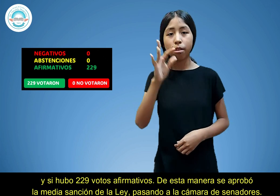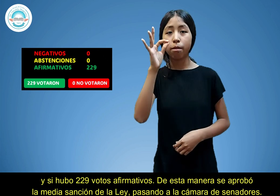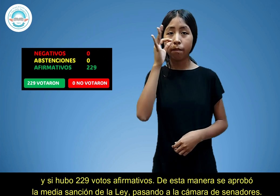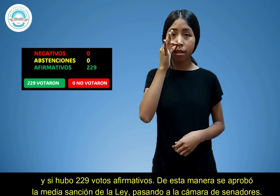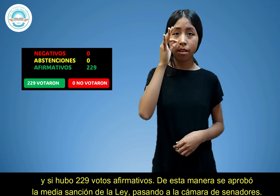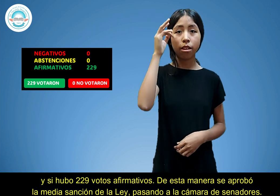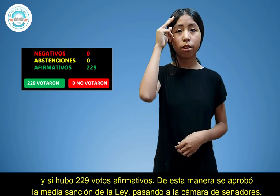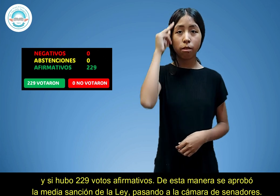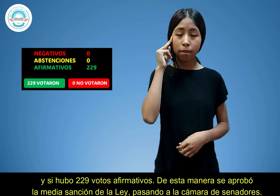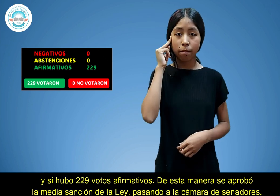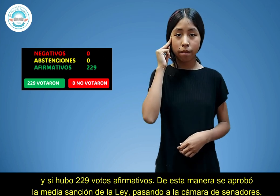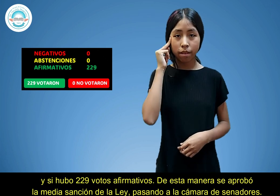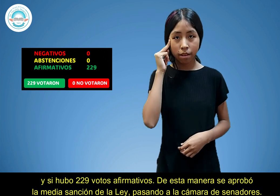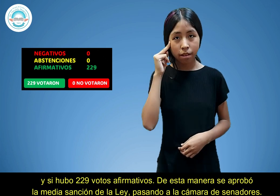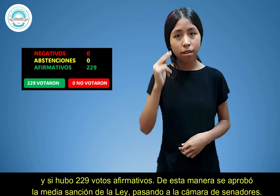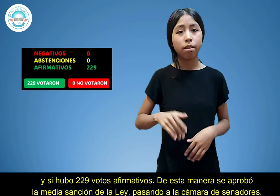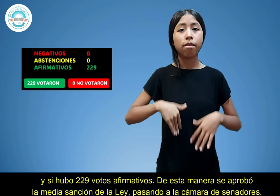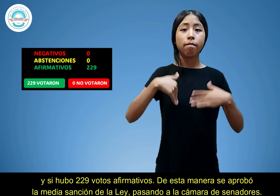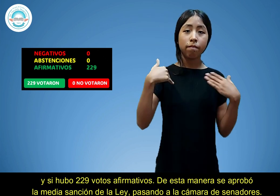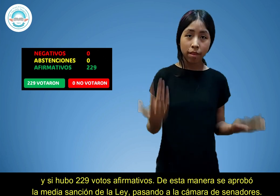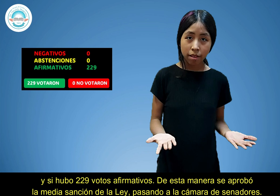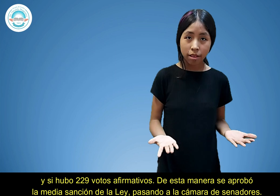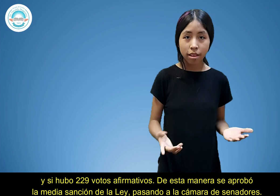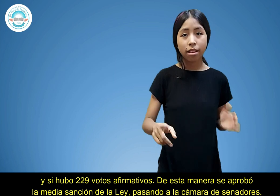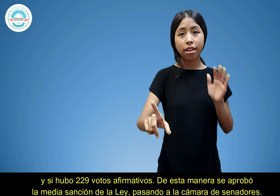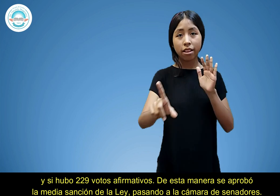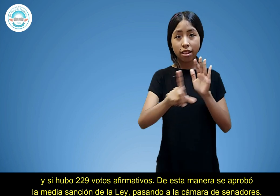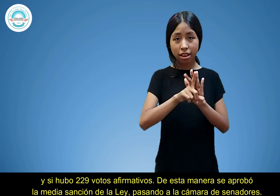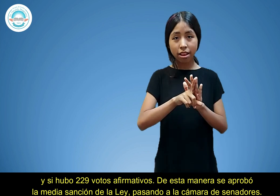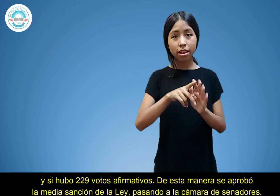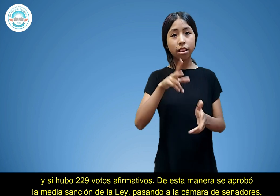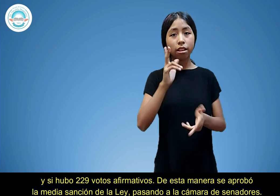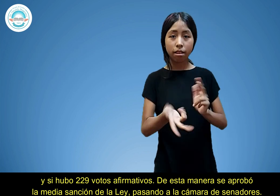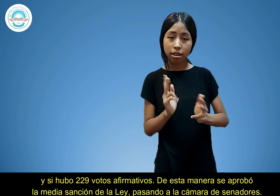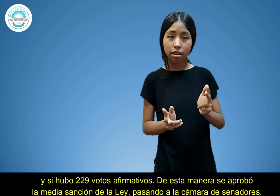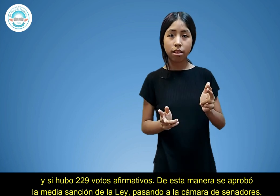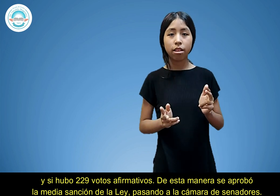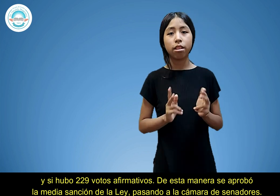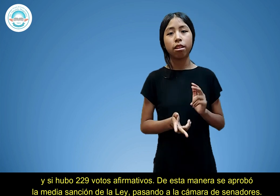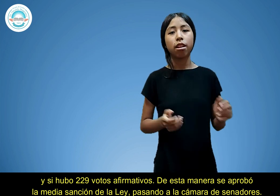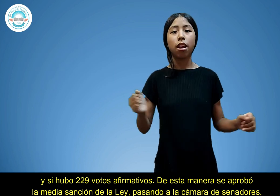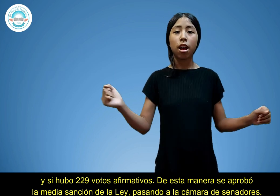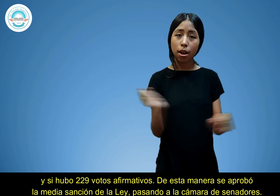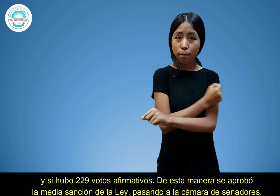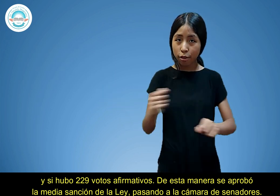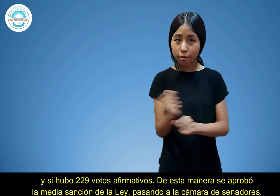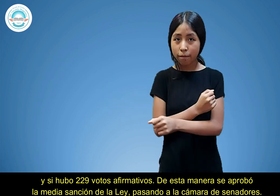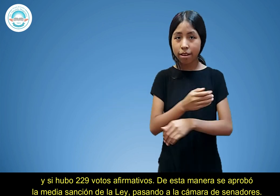229 votos afirmativos. De esta manera, se aprobó la media sanción de la ley. Pasando